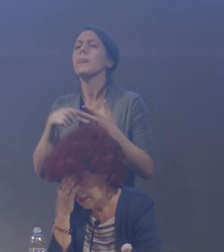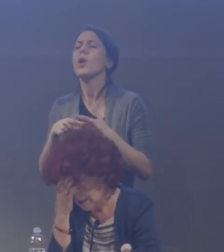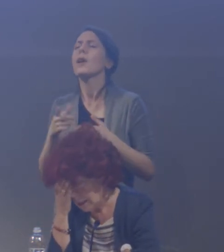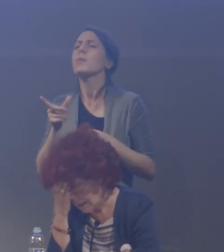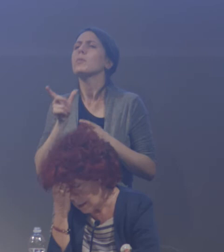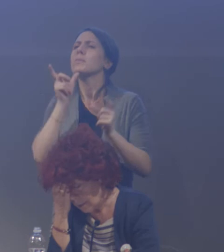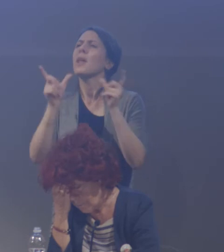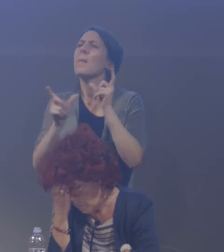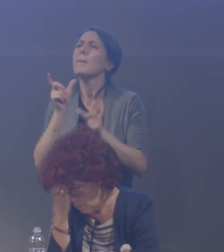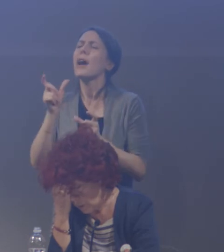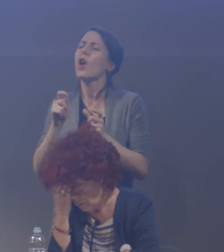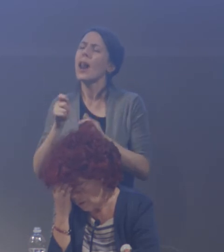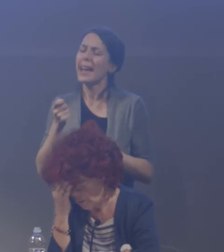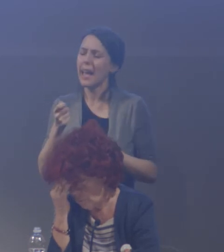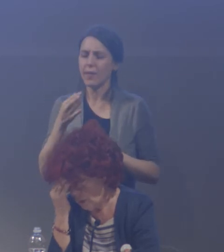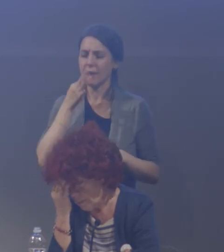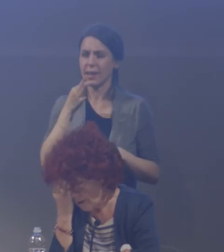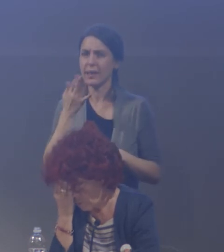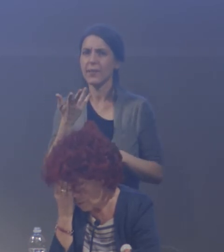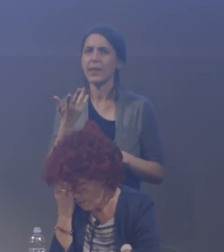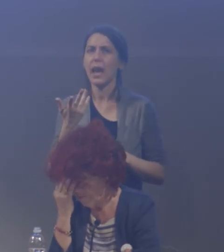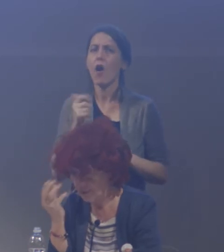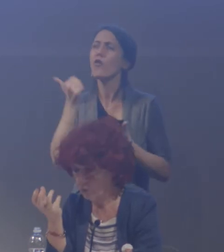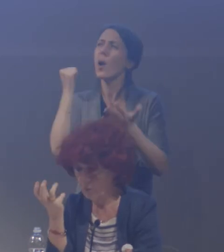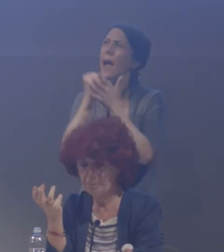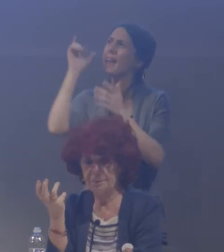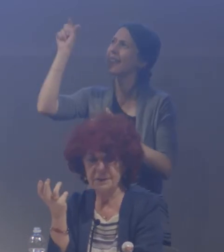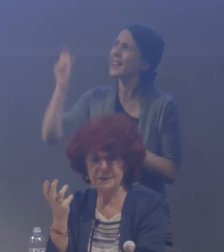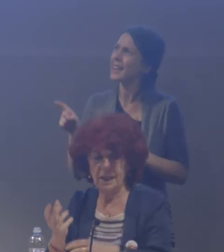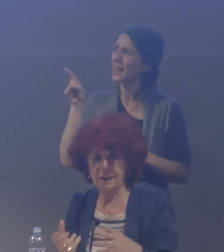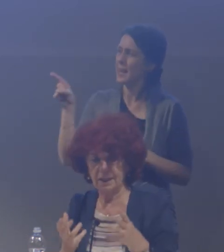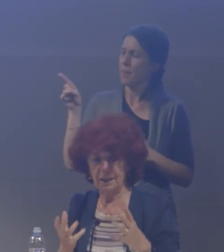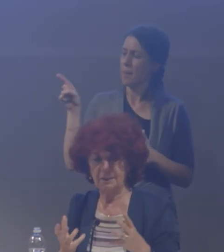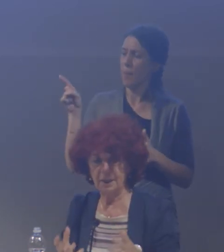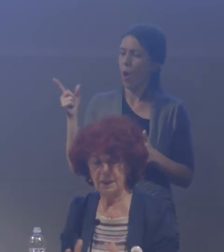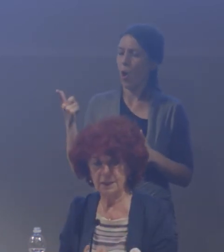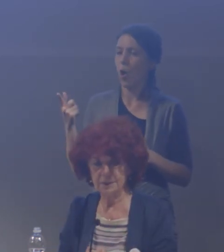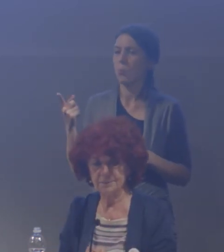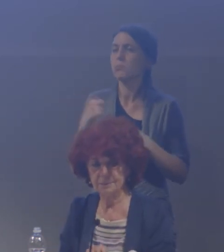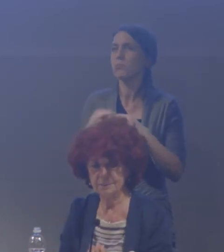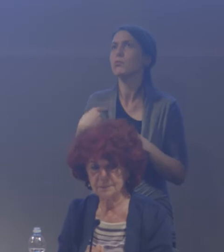che raffigurano e comunque a me hanno sempre fatto pensare e